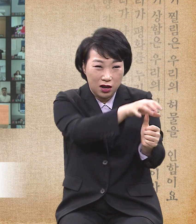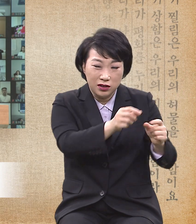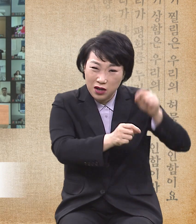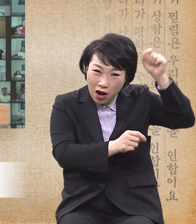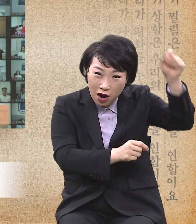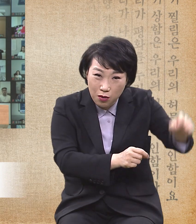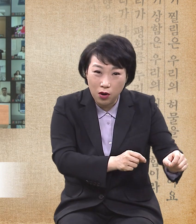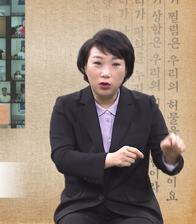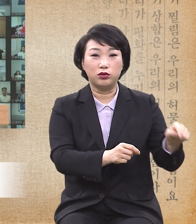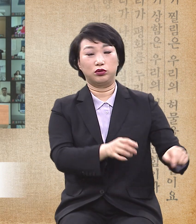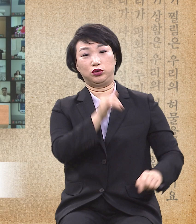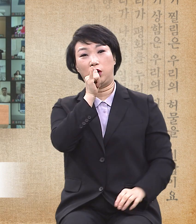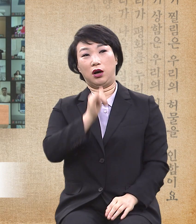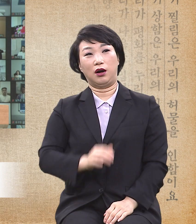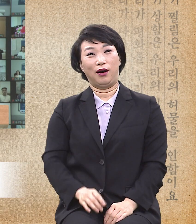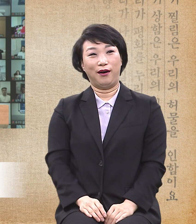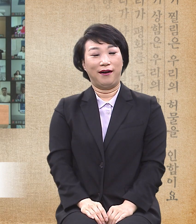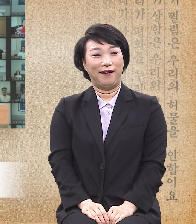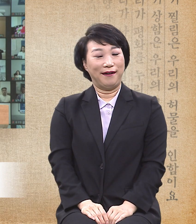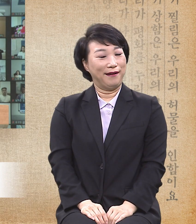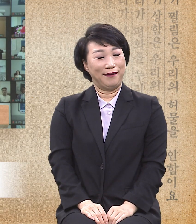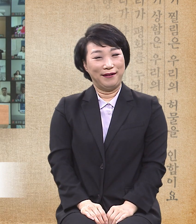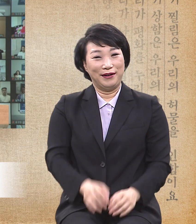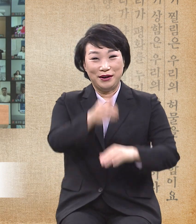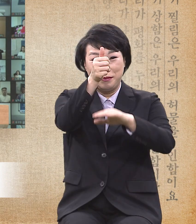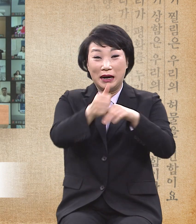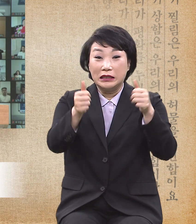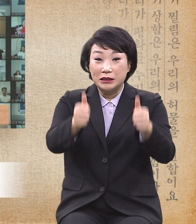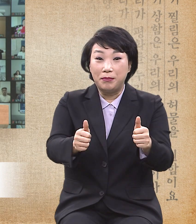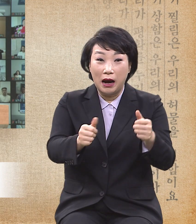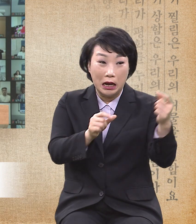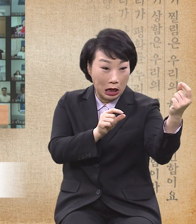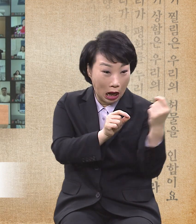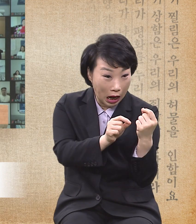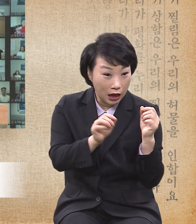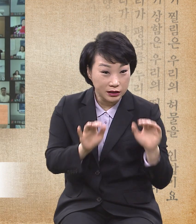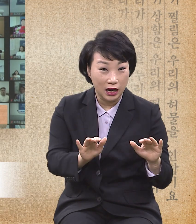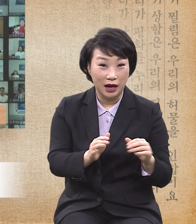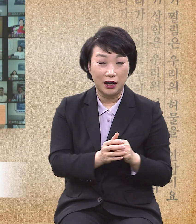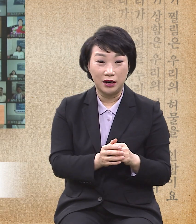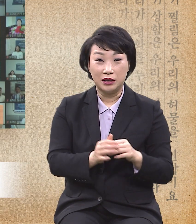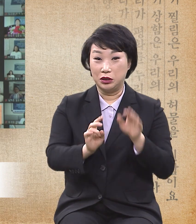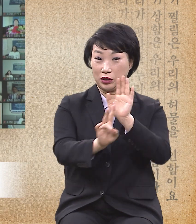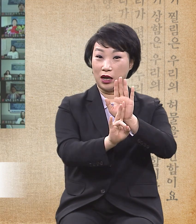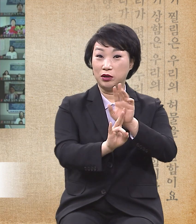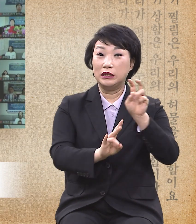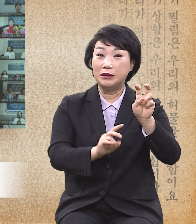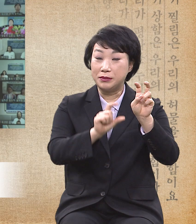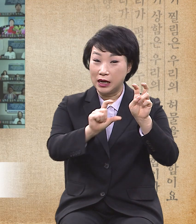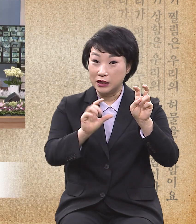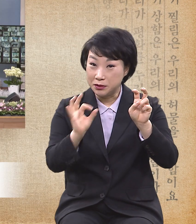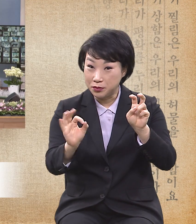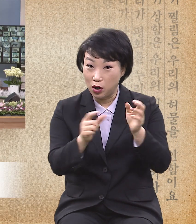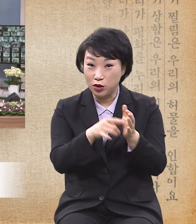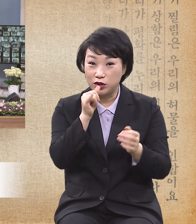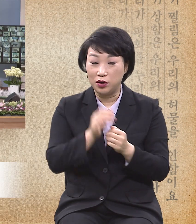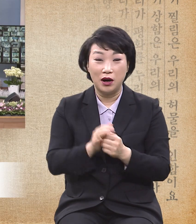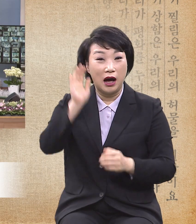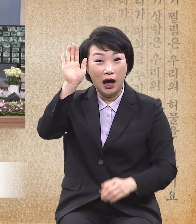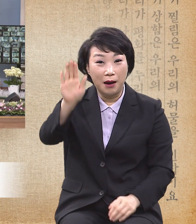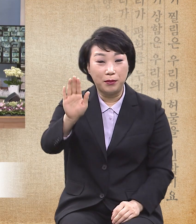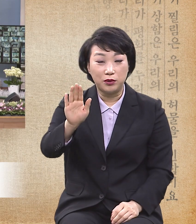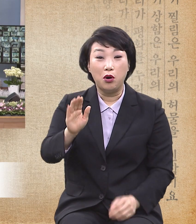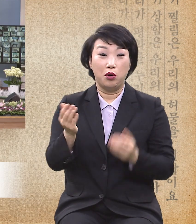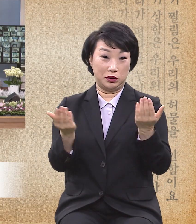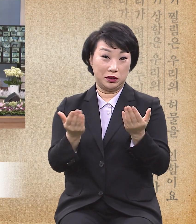결박으로 흑암에 가두셨다. 큰 날의 심판이 다가오니 요한계시록 20장 10절에 앞으로